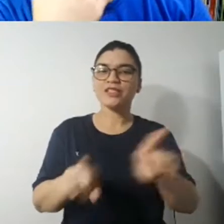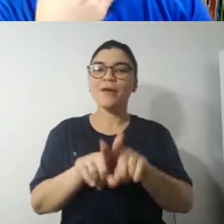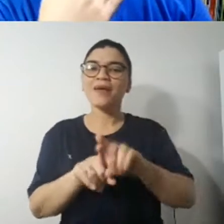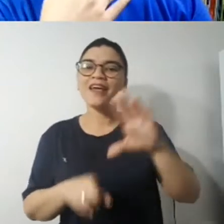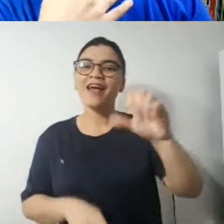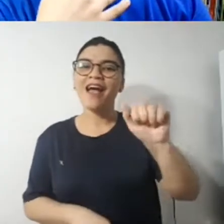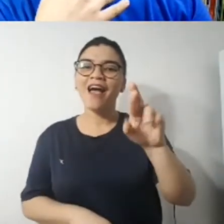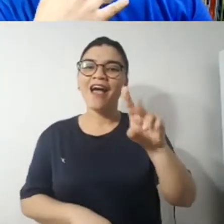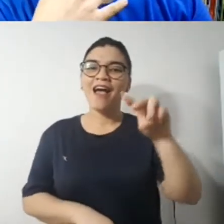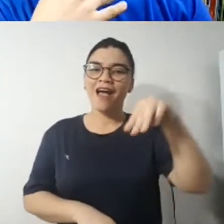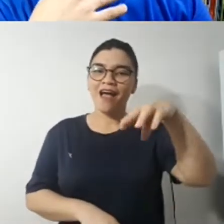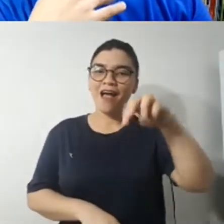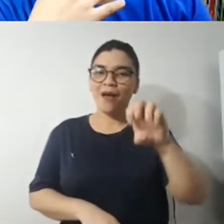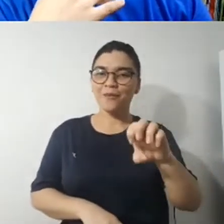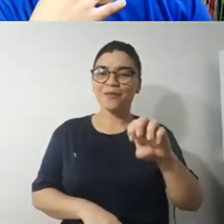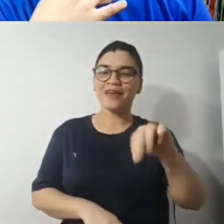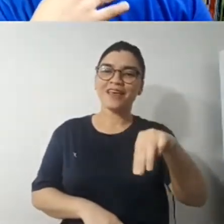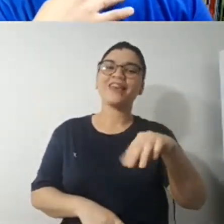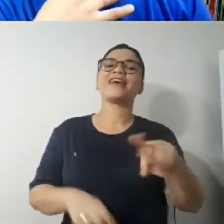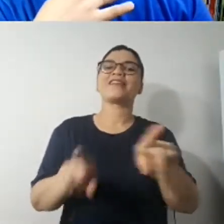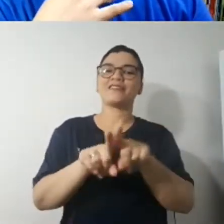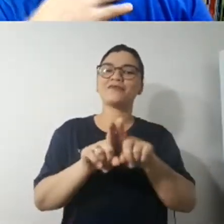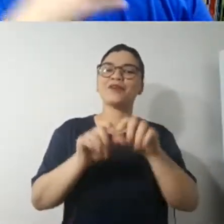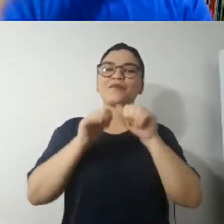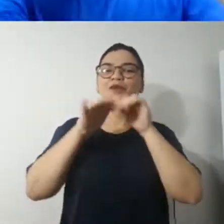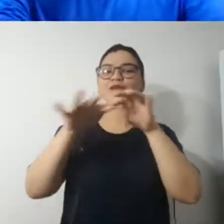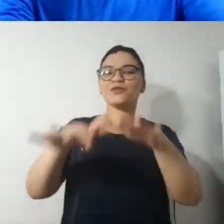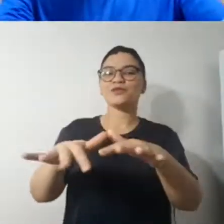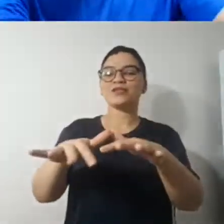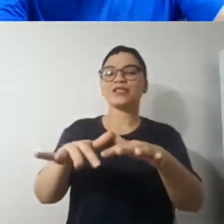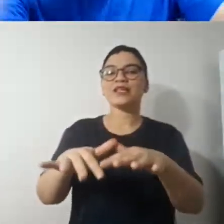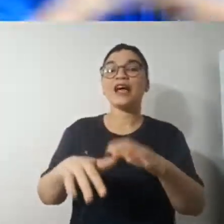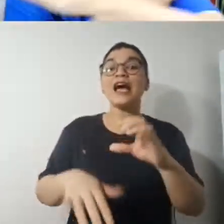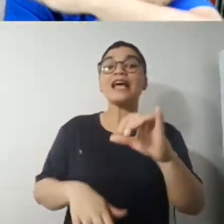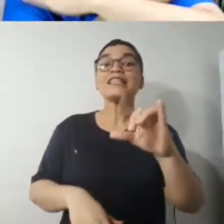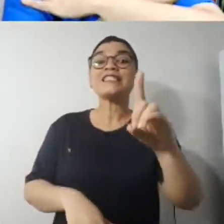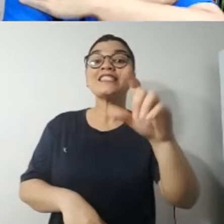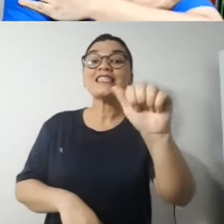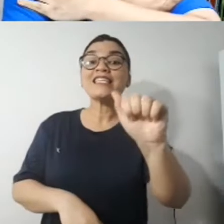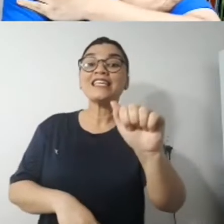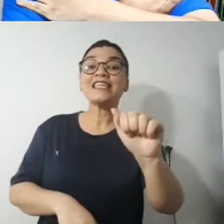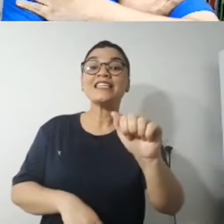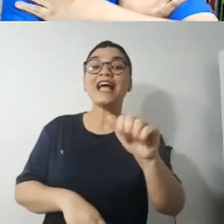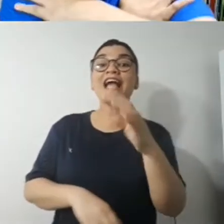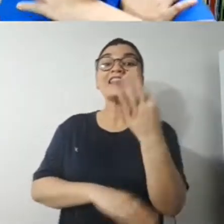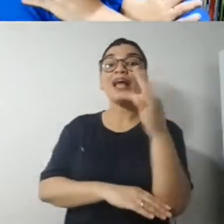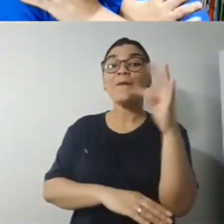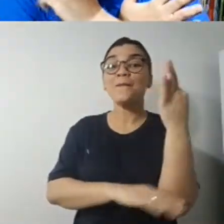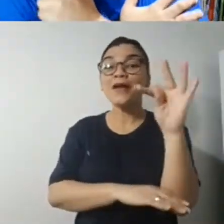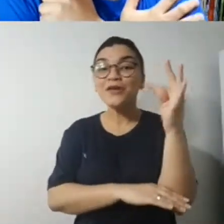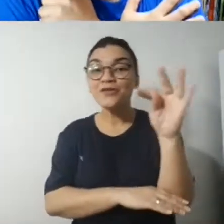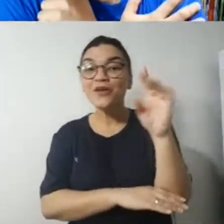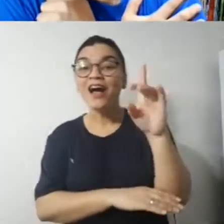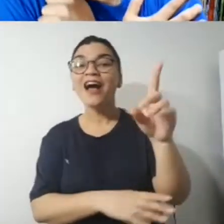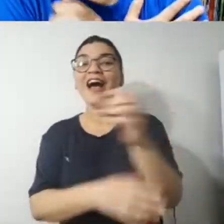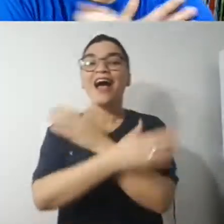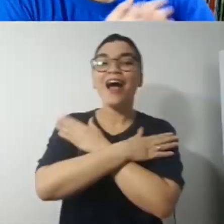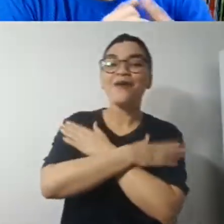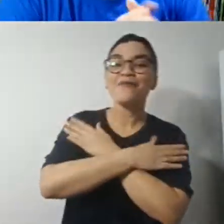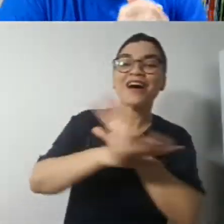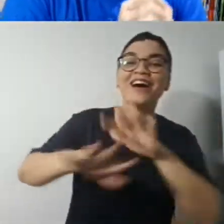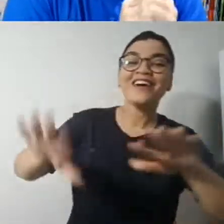irmã Carmen está aqui também. Cida de Itaperuá, abraço aí para todos vocês aí. Rosa de Recife, Porto